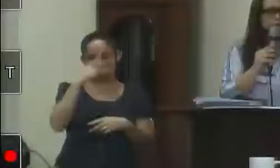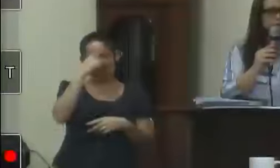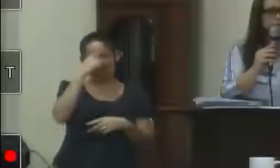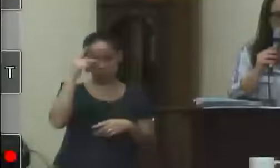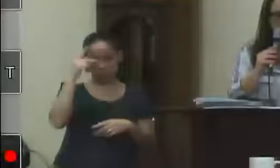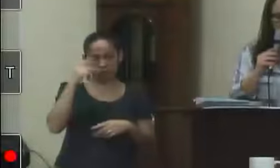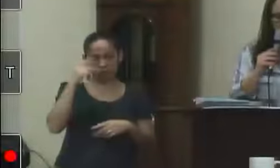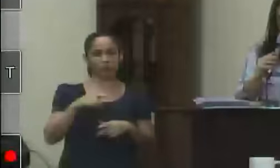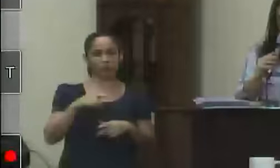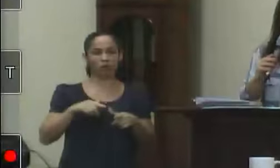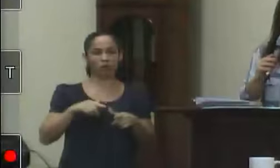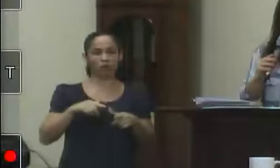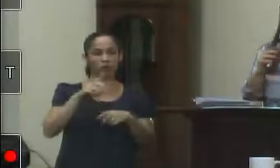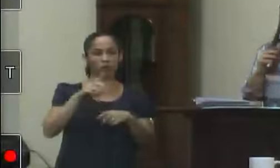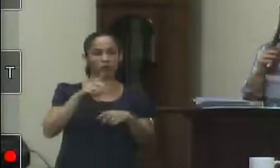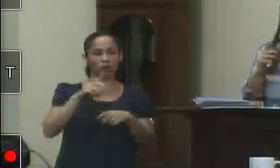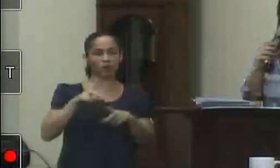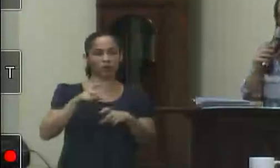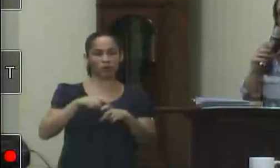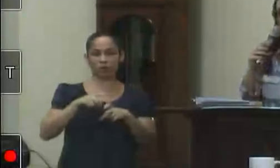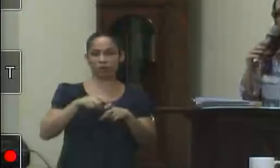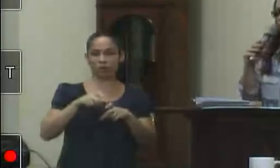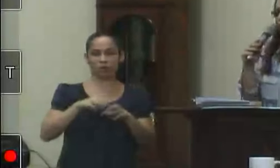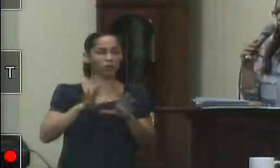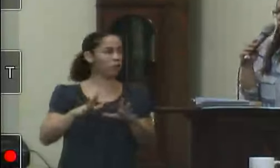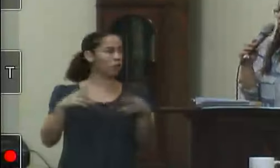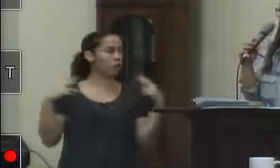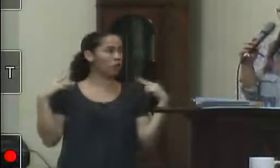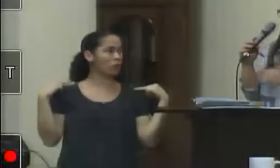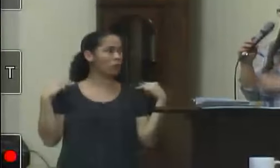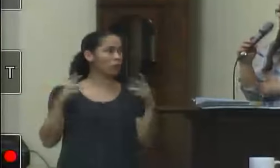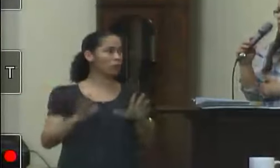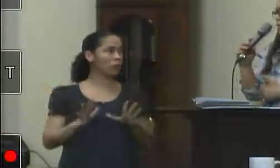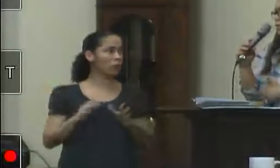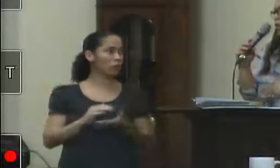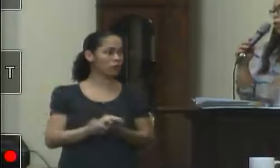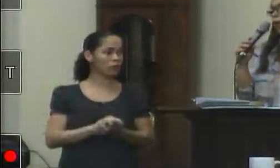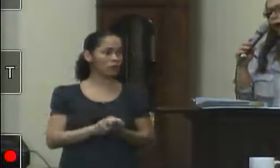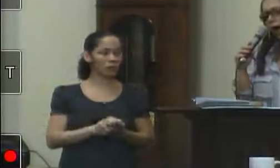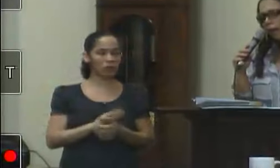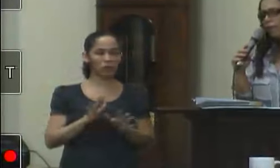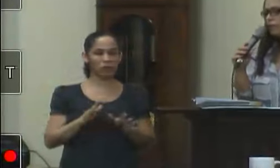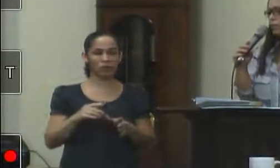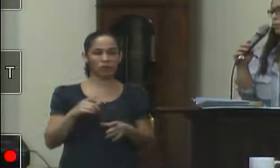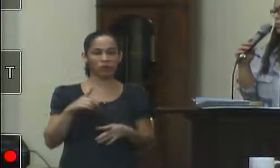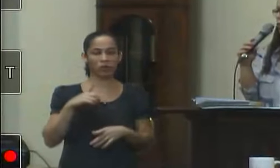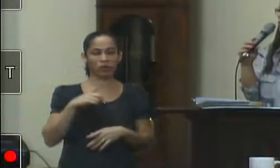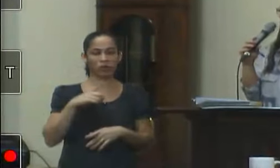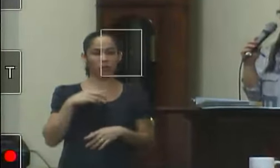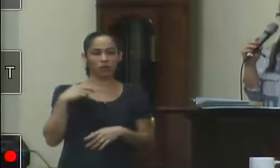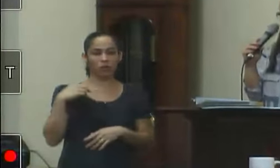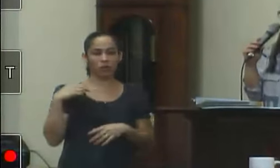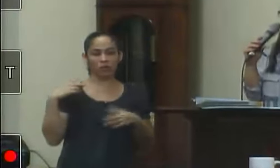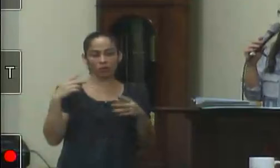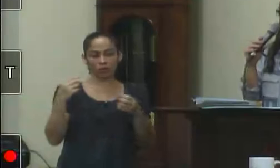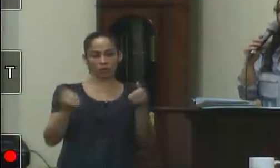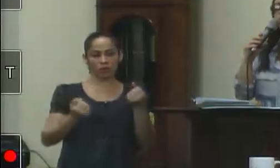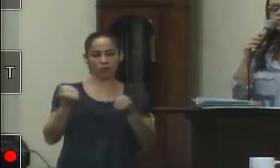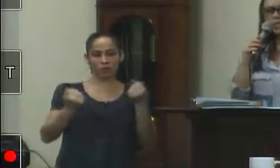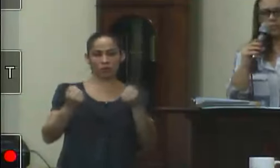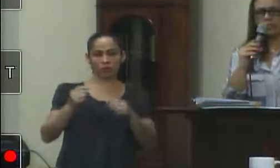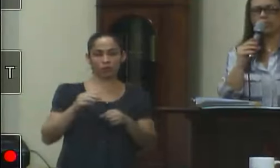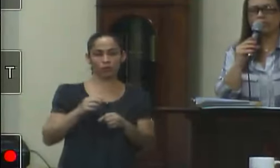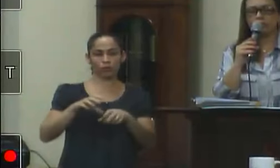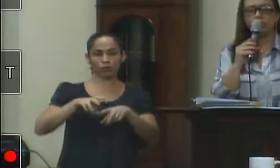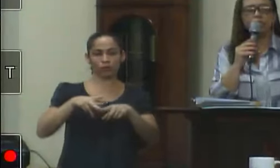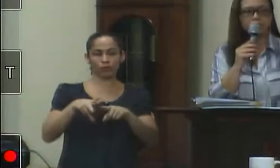maltratado durante o transporte. Mas nós temos a manutenção, nós fizemos a licitação, a manutenção dos veículos está acontecendo,